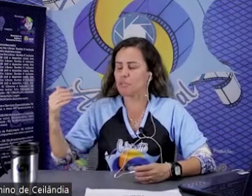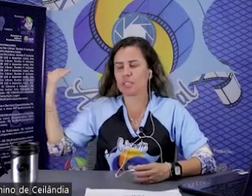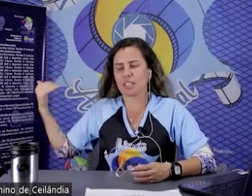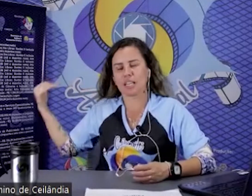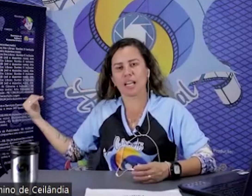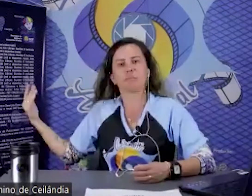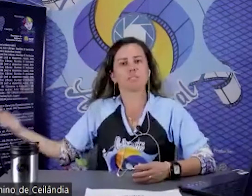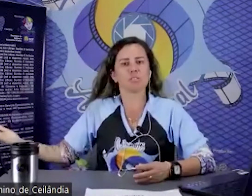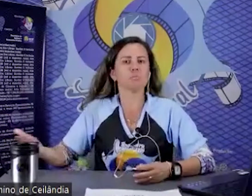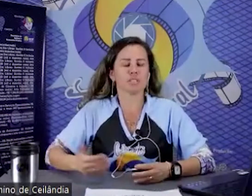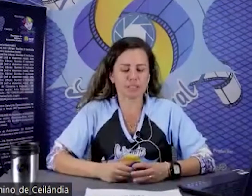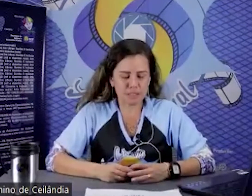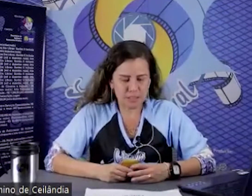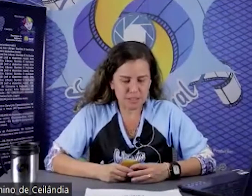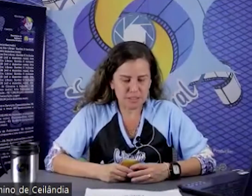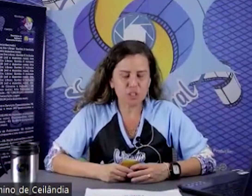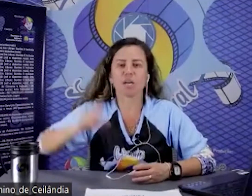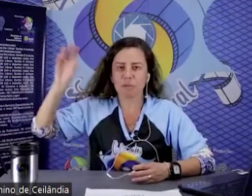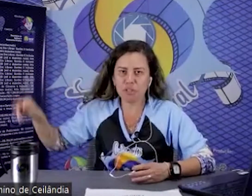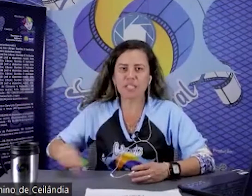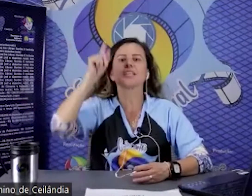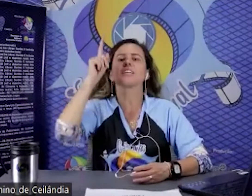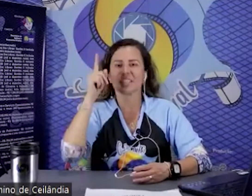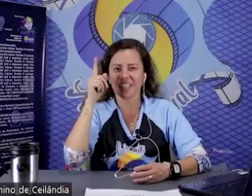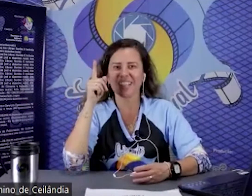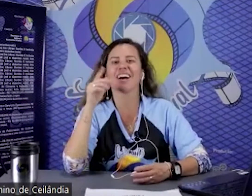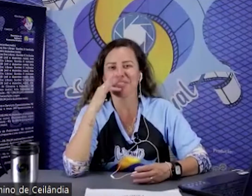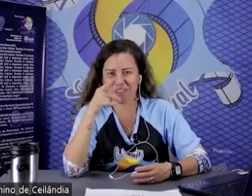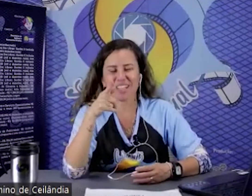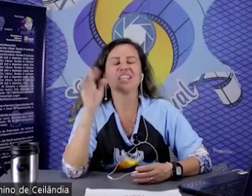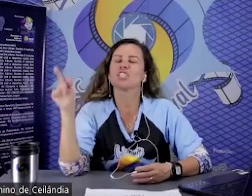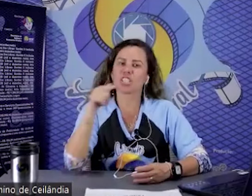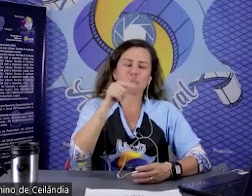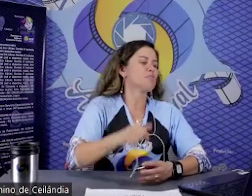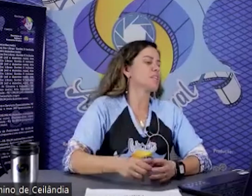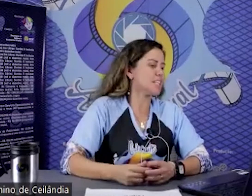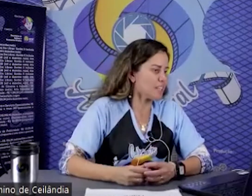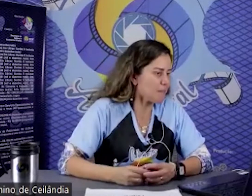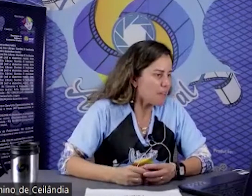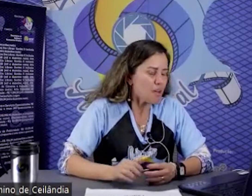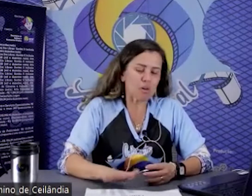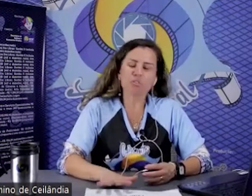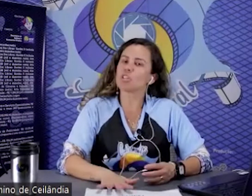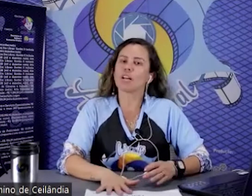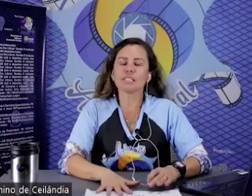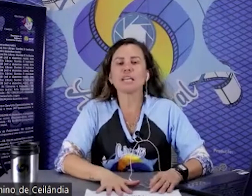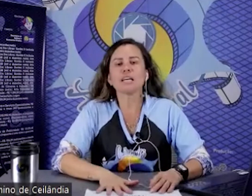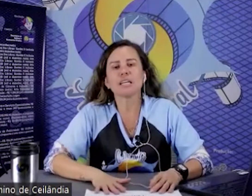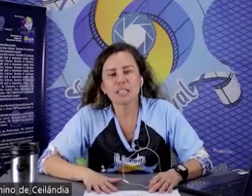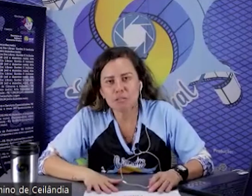fulana lá, mandou embora. Chama a fulana aqui. Chama a fulana aqui. Quando chegou lá, ela disse, não, sabe o